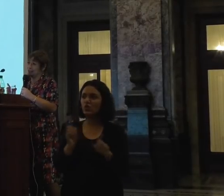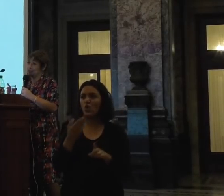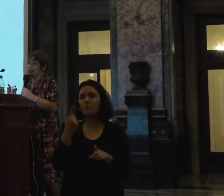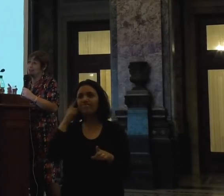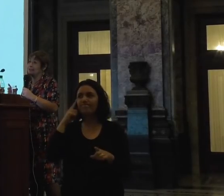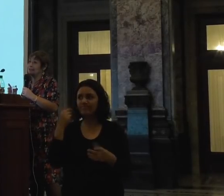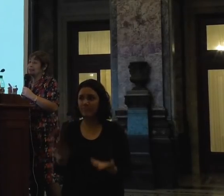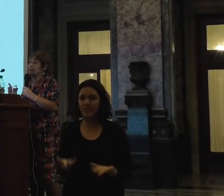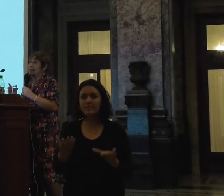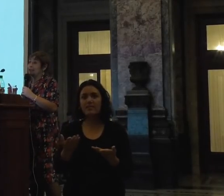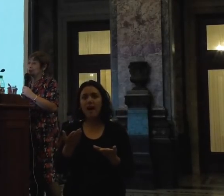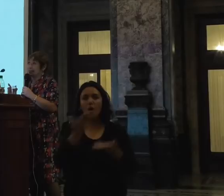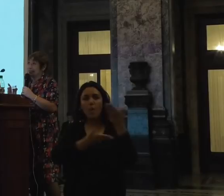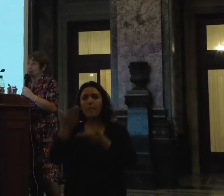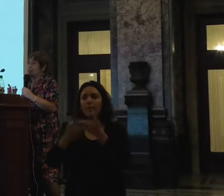en